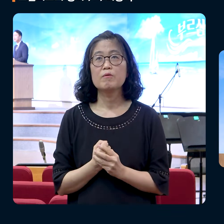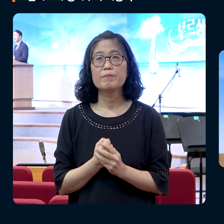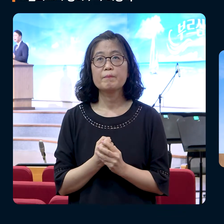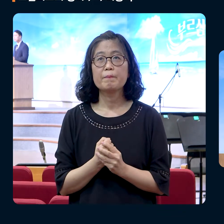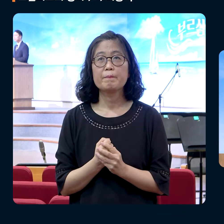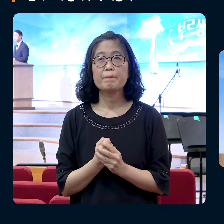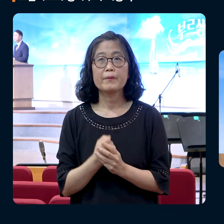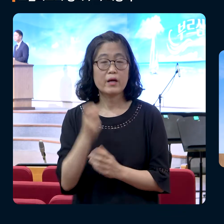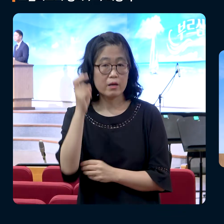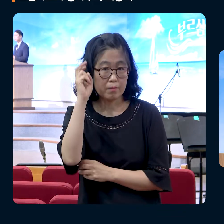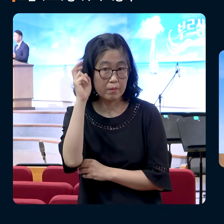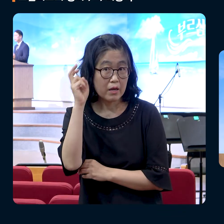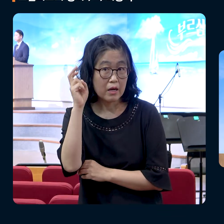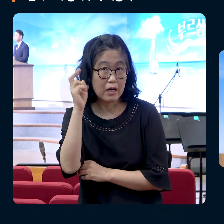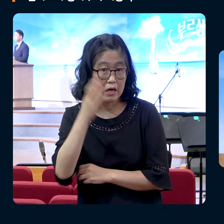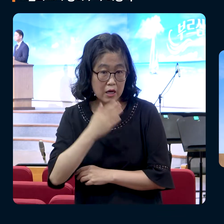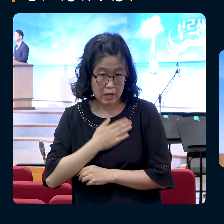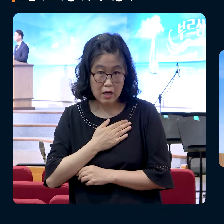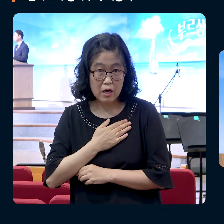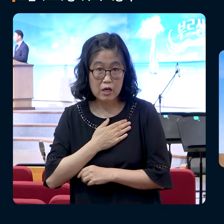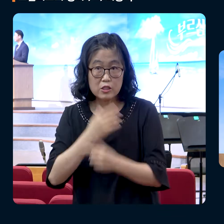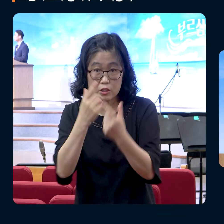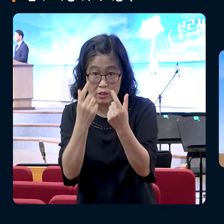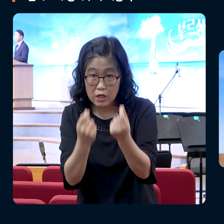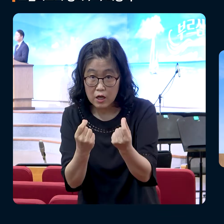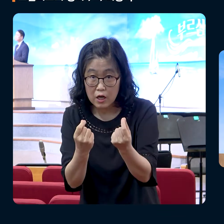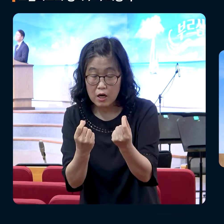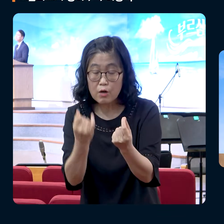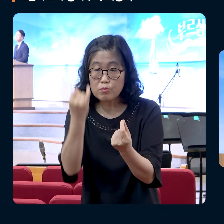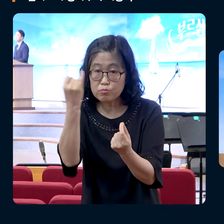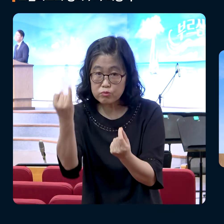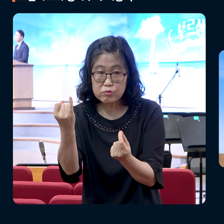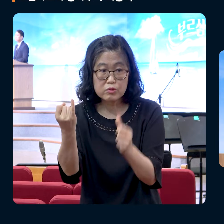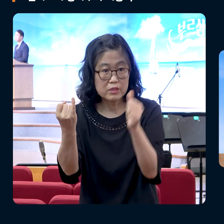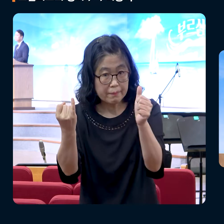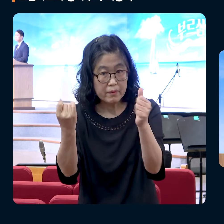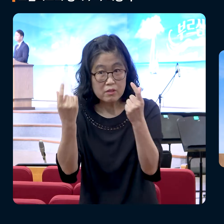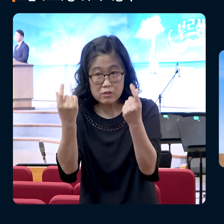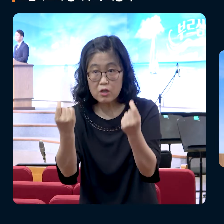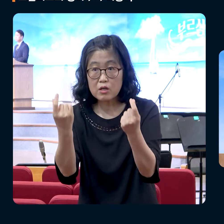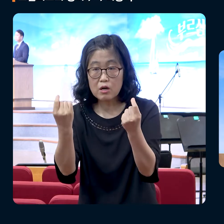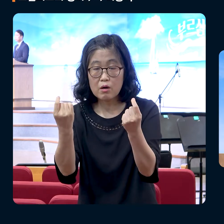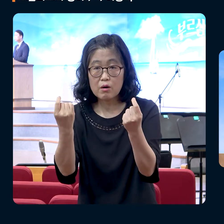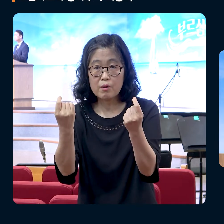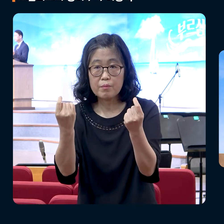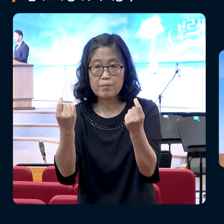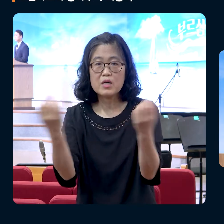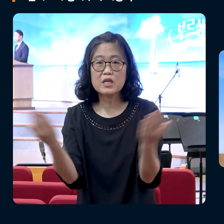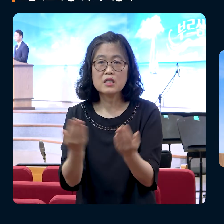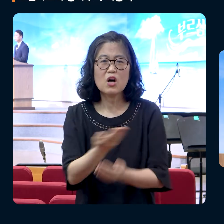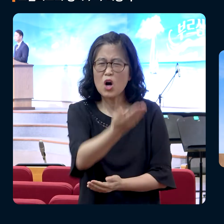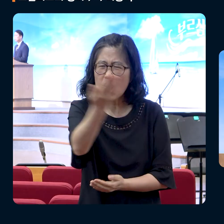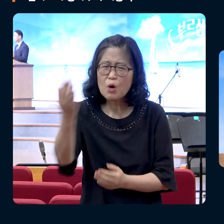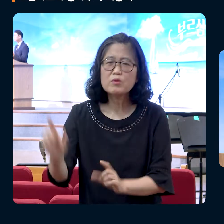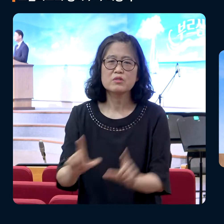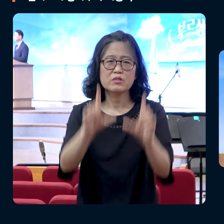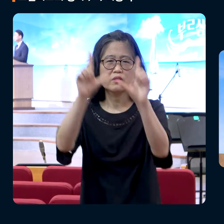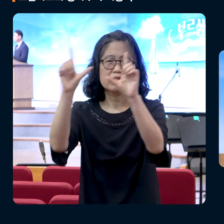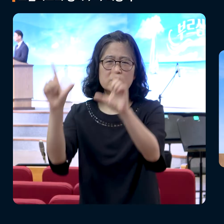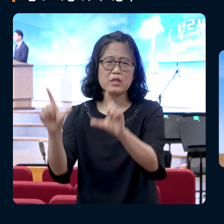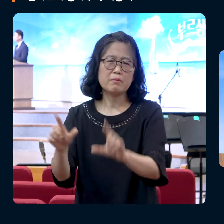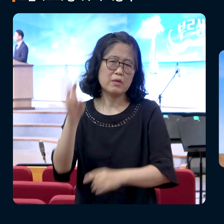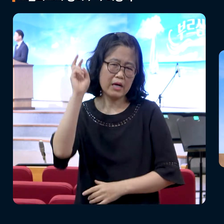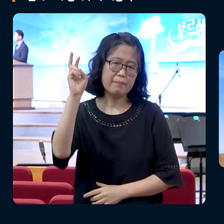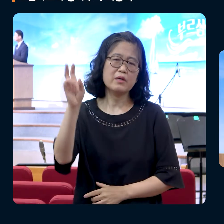시간들이었습니다. 아마 저와 같이 또 저희 아내와 저희 가정과 같은 그런 일들이 여러분들의 삶에도